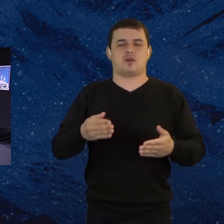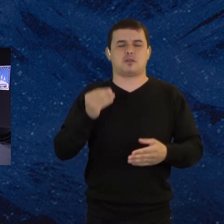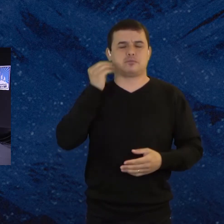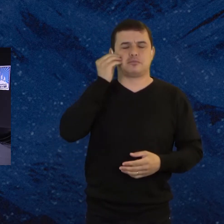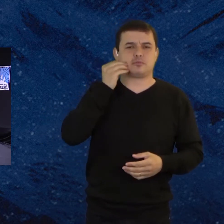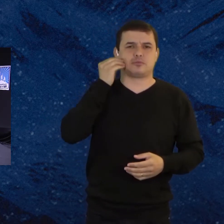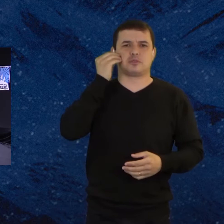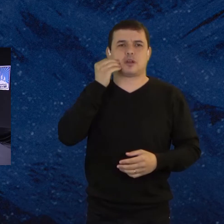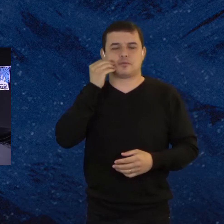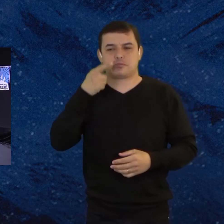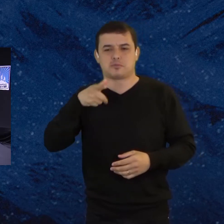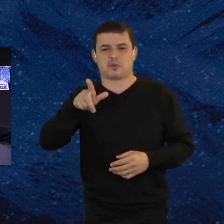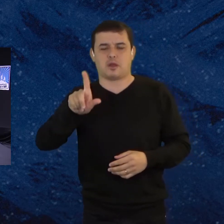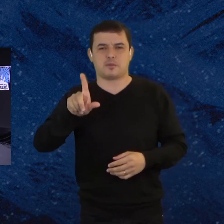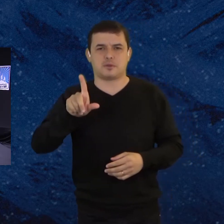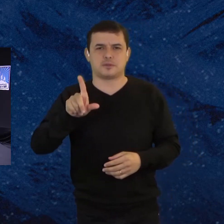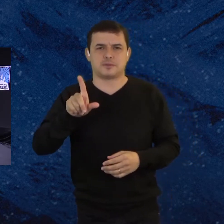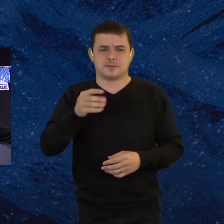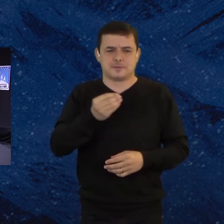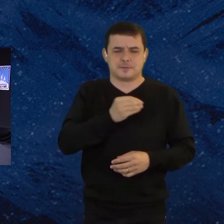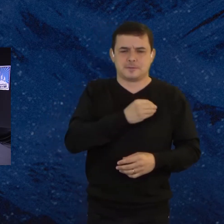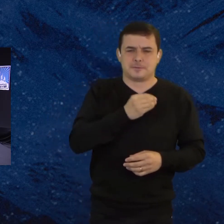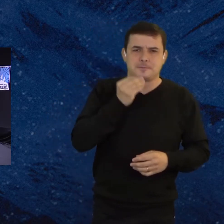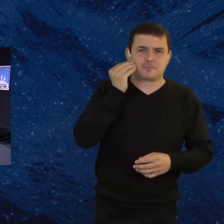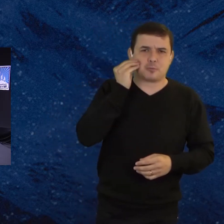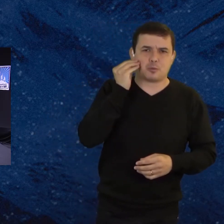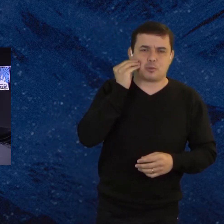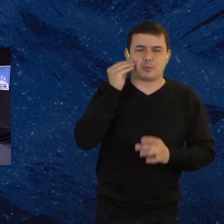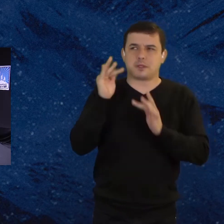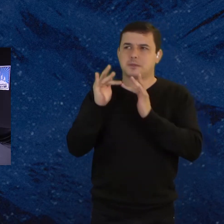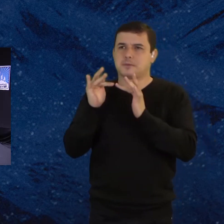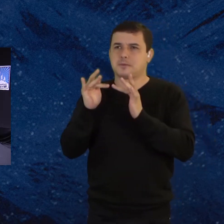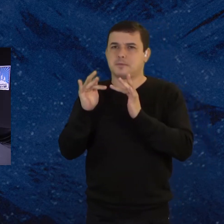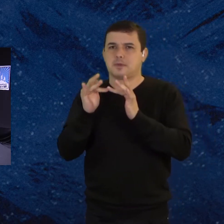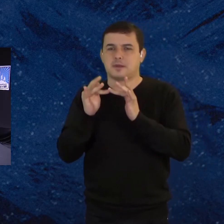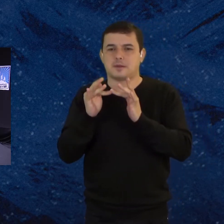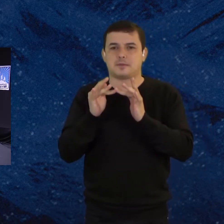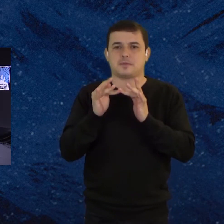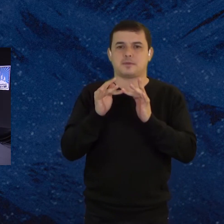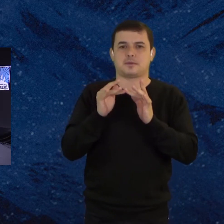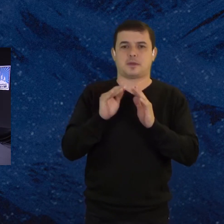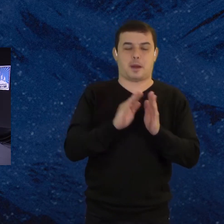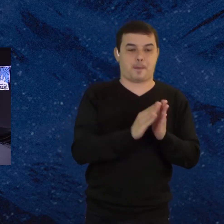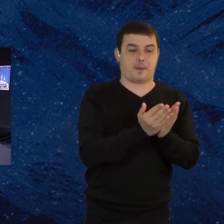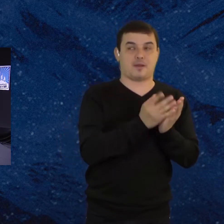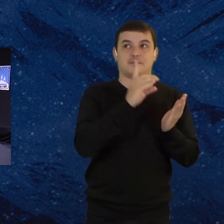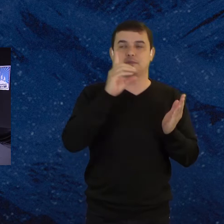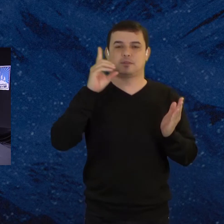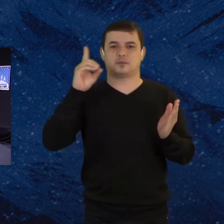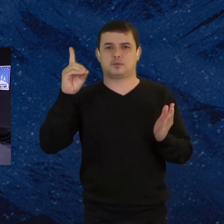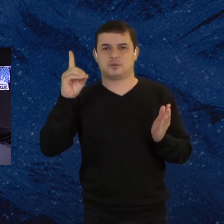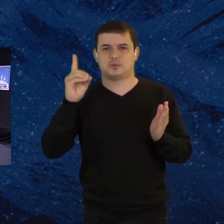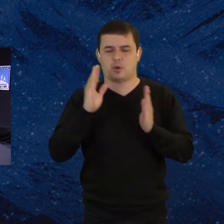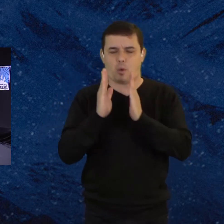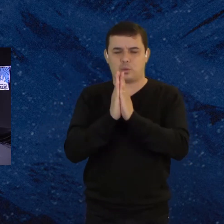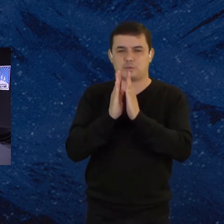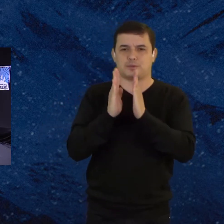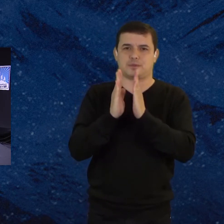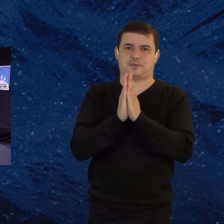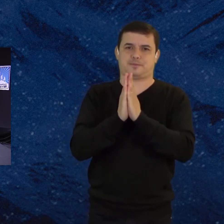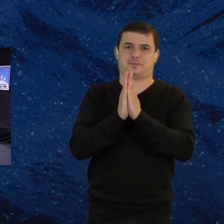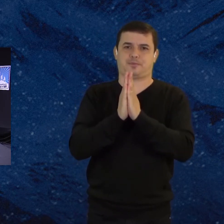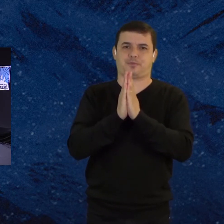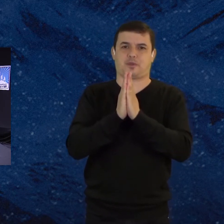desfrutar, vamos ganhar cada momento, cada minuto dessa palavra, em oração. Quando ouvimos a palavra em oração, o